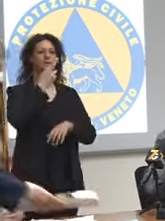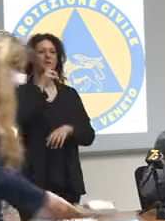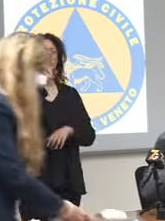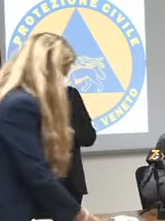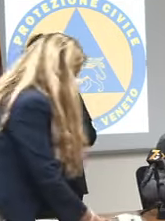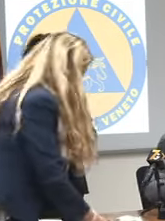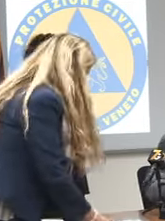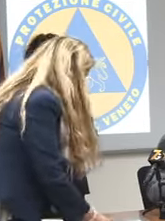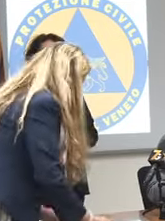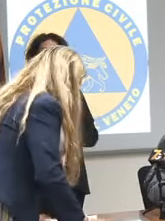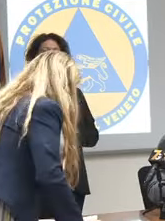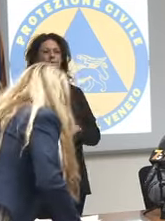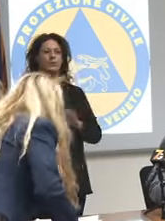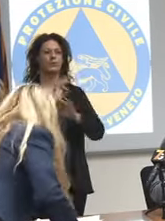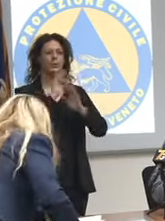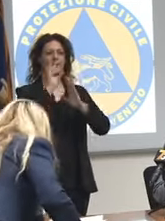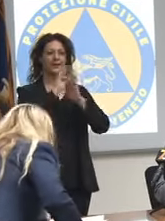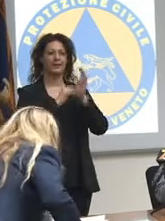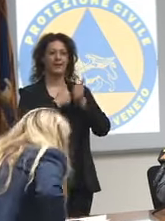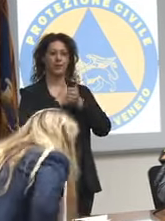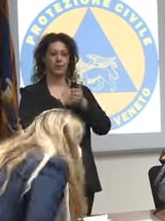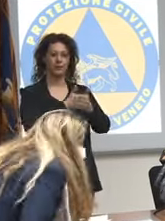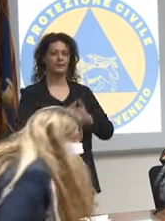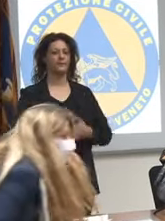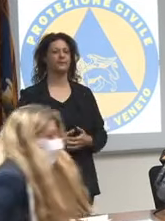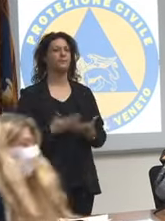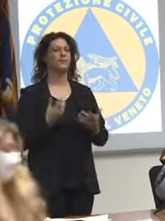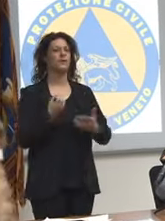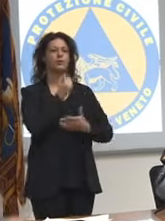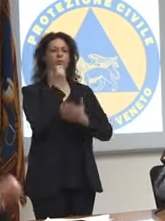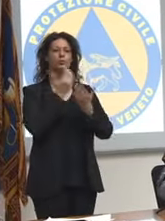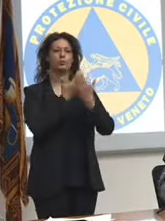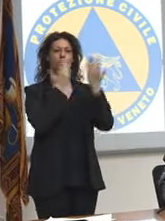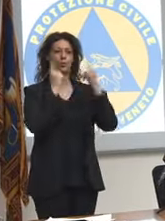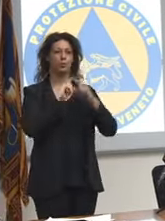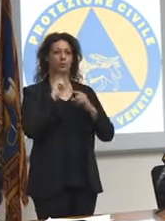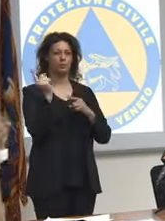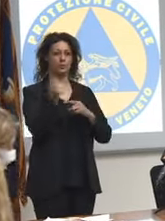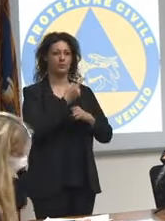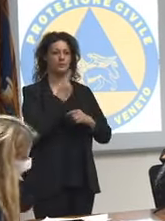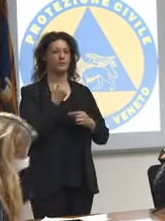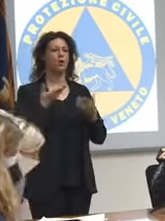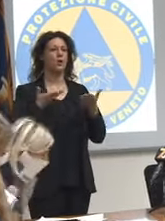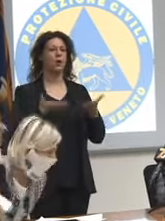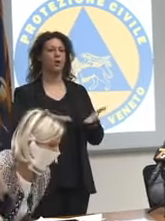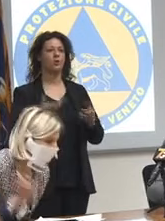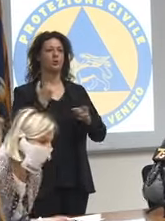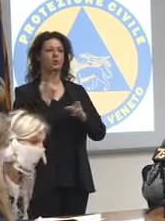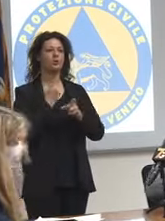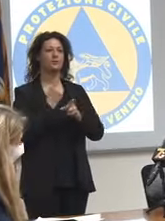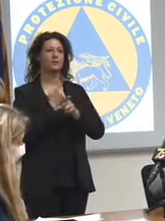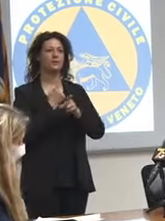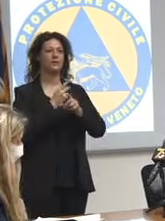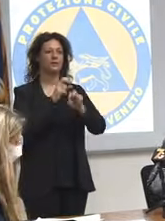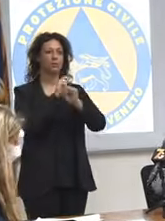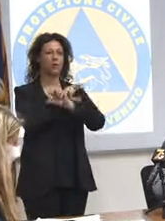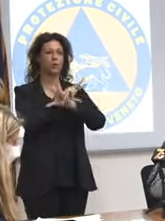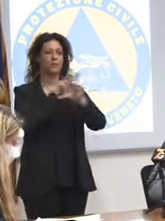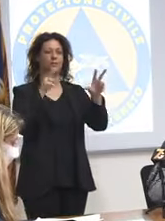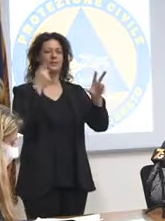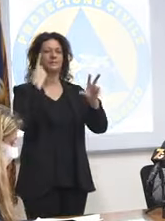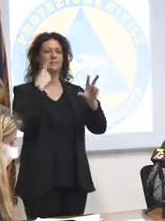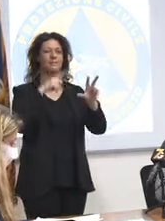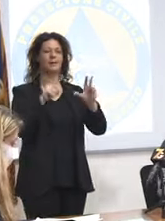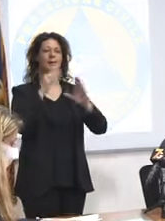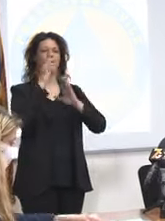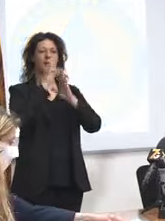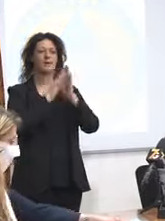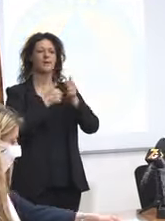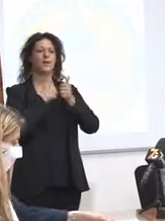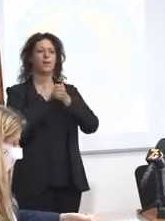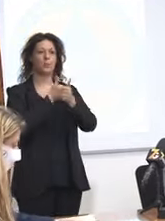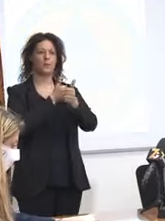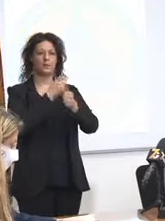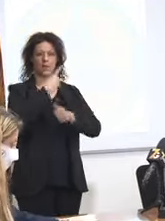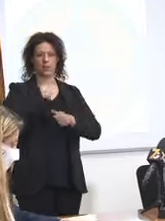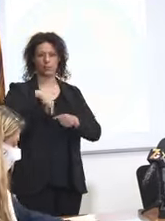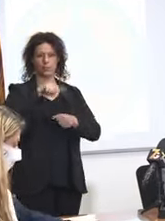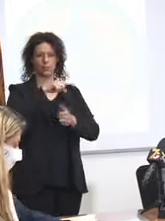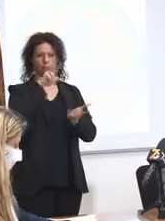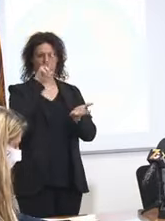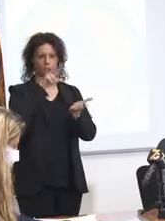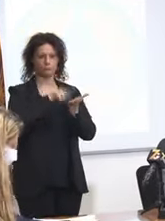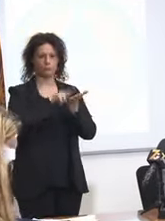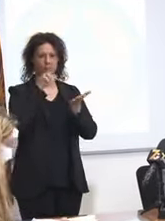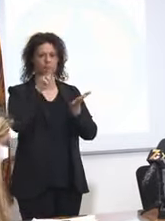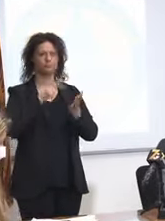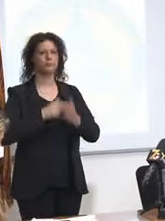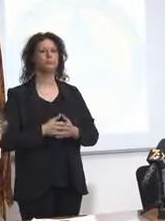Siccome, buongiorno a tutti, siccome oggi ho una comunicazione da farvi su tutte le nuove linee guida che abbiamo approvato,